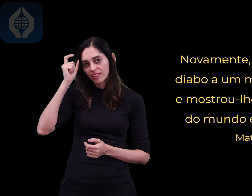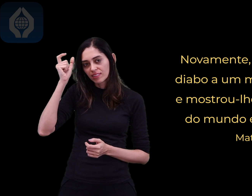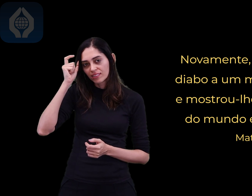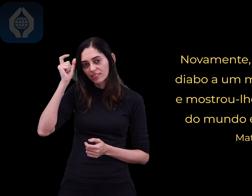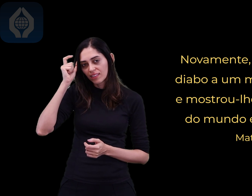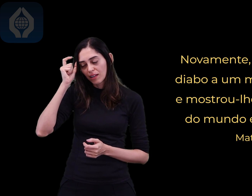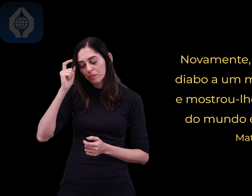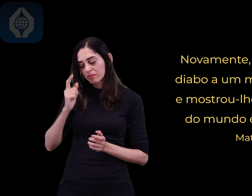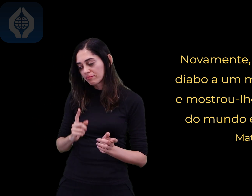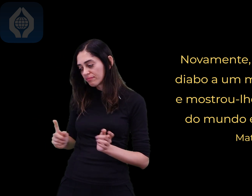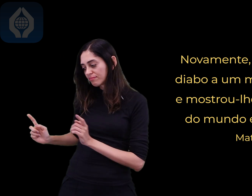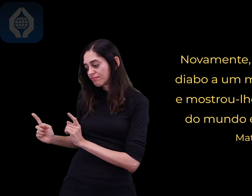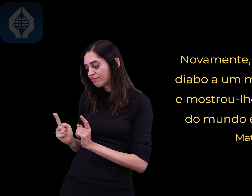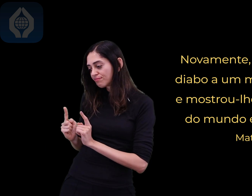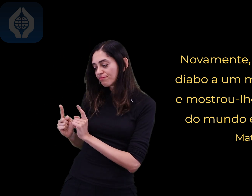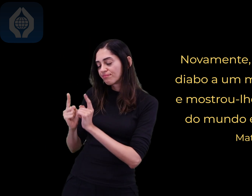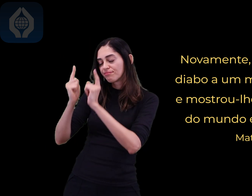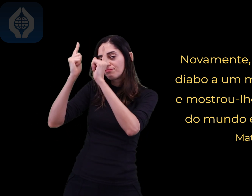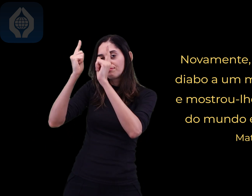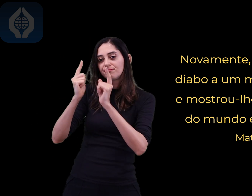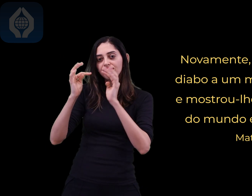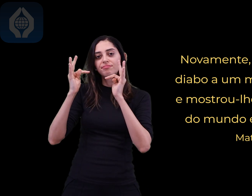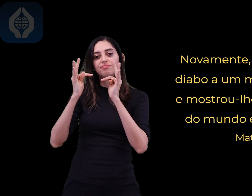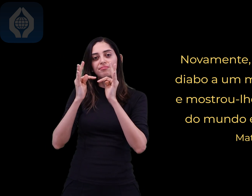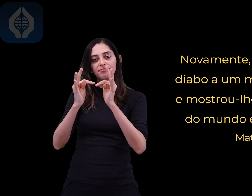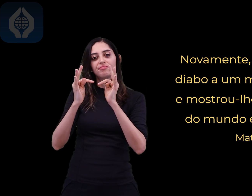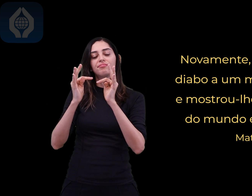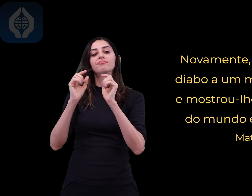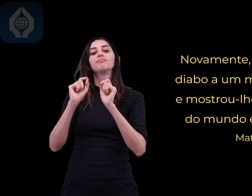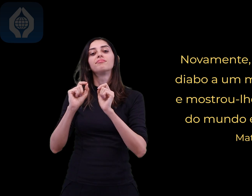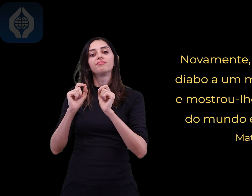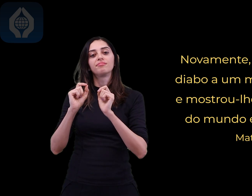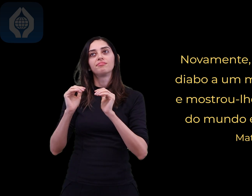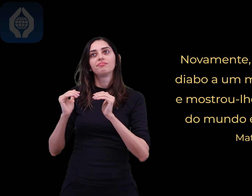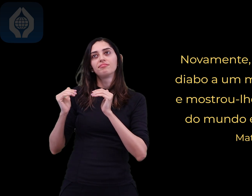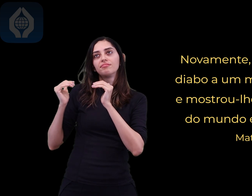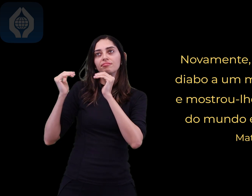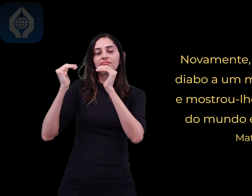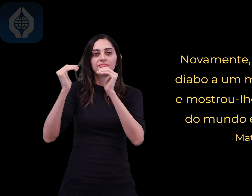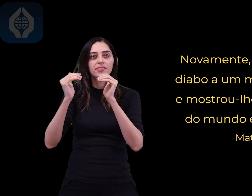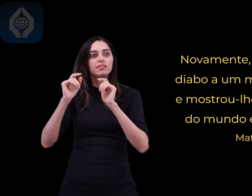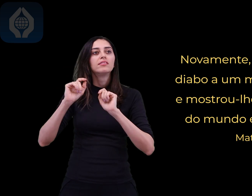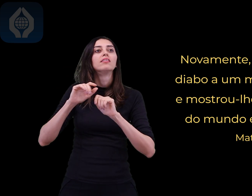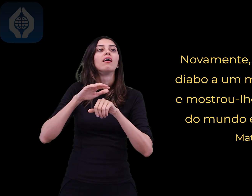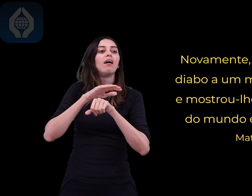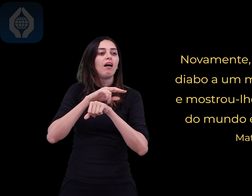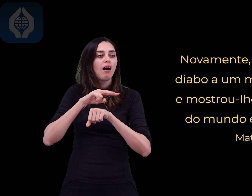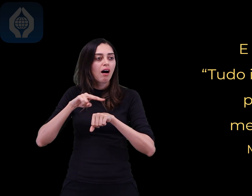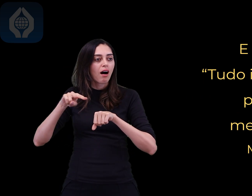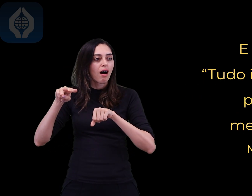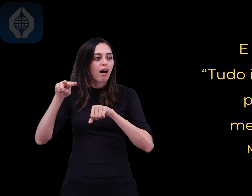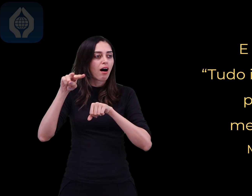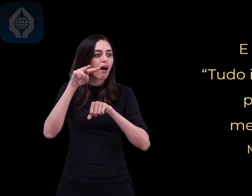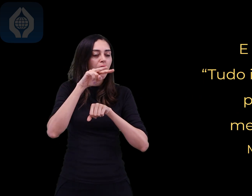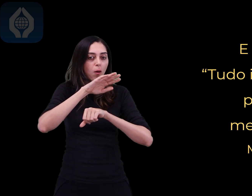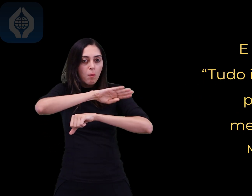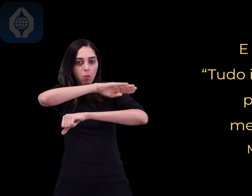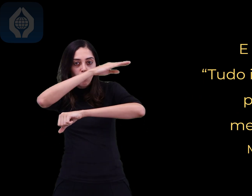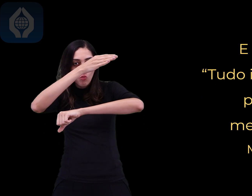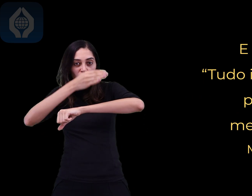monte muito alto e mostrou-lhe todos os reinos do mundo e a glória deles, e disse-lhes, tudo